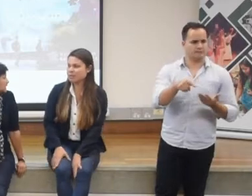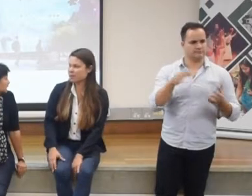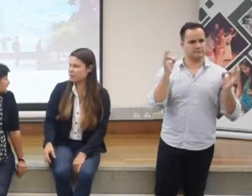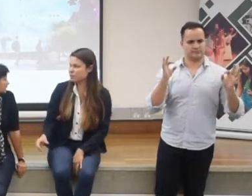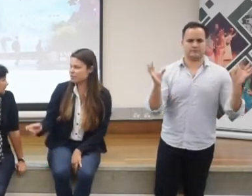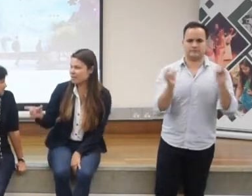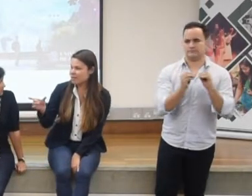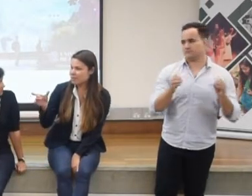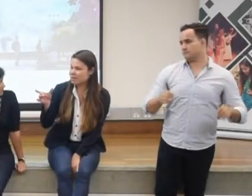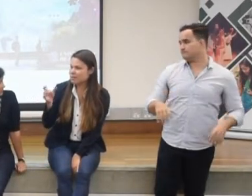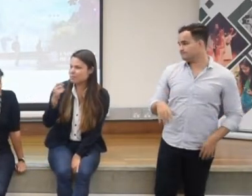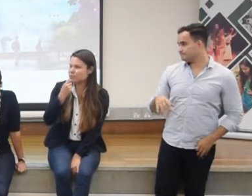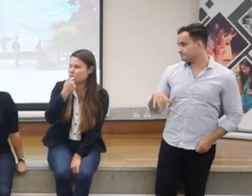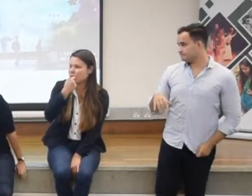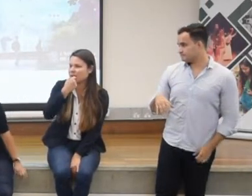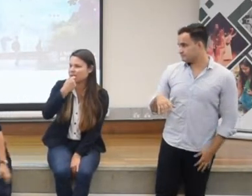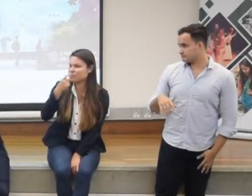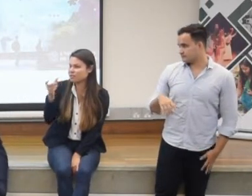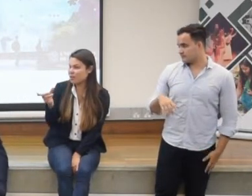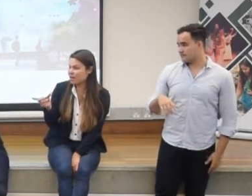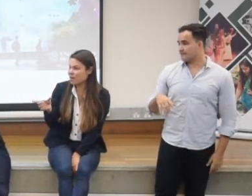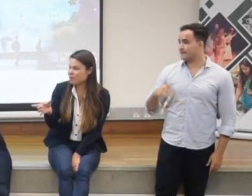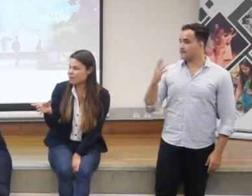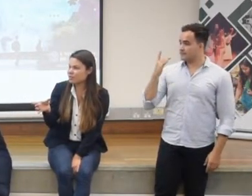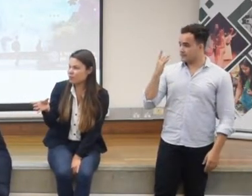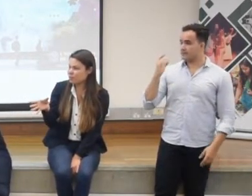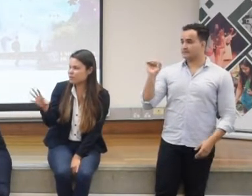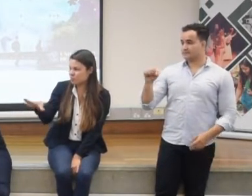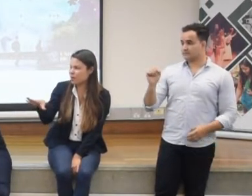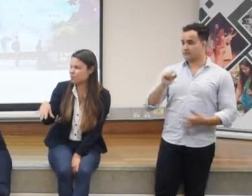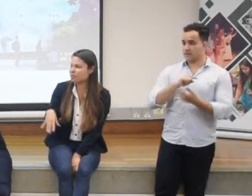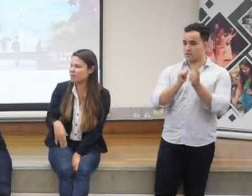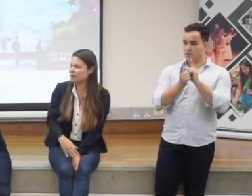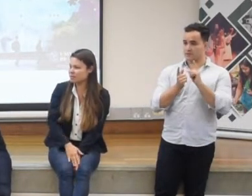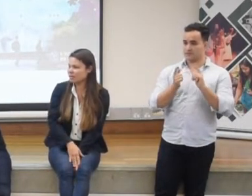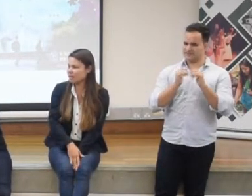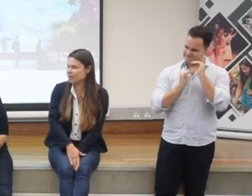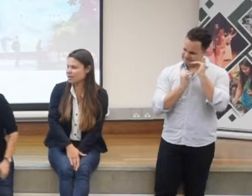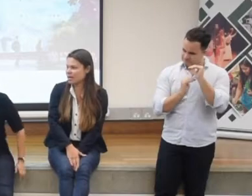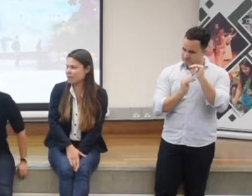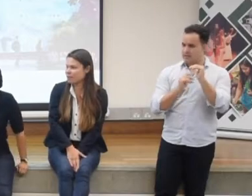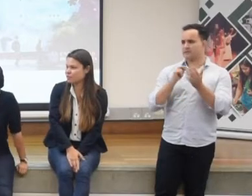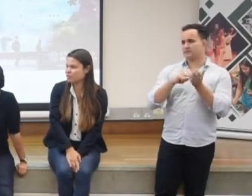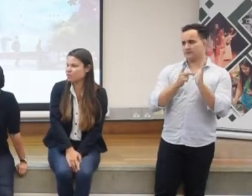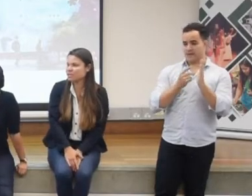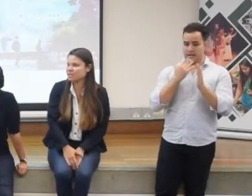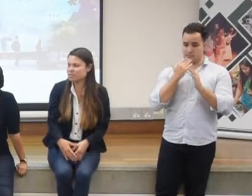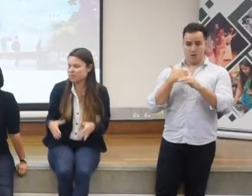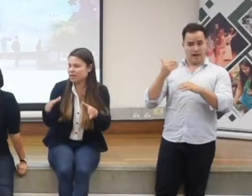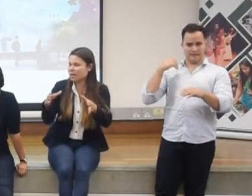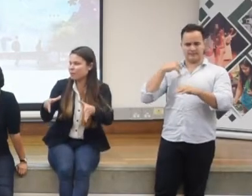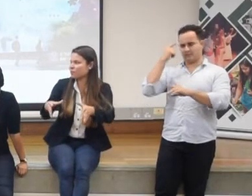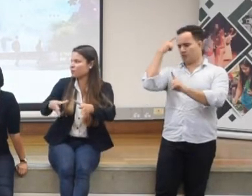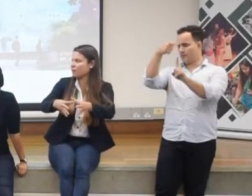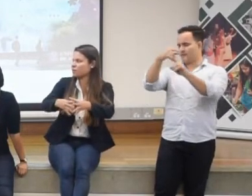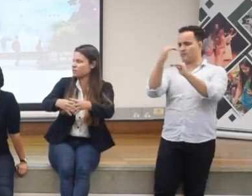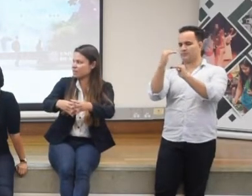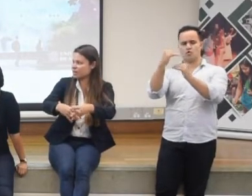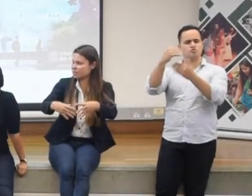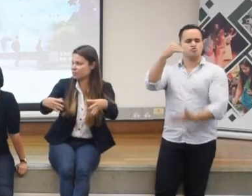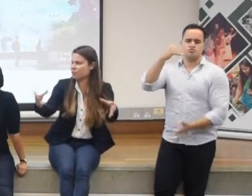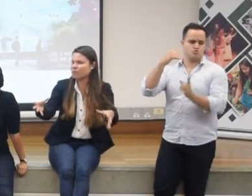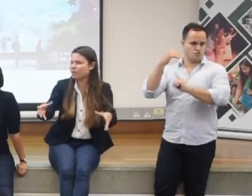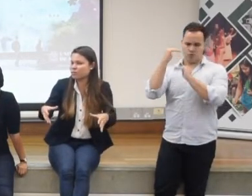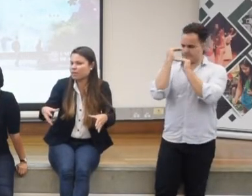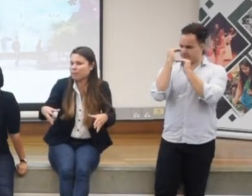si delimitamos como el resultado de cada uno de esos encuentros, podemos también restringir el tiempo. Si nosotros decimos en cada encuentro lo que vamos a